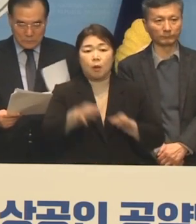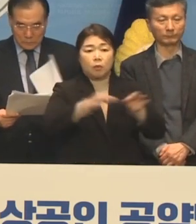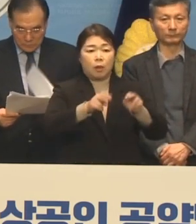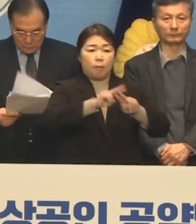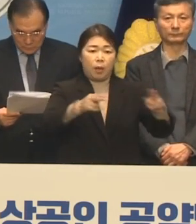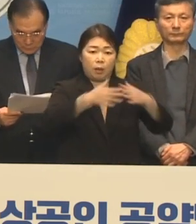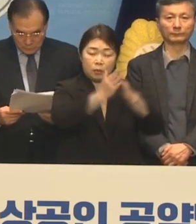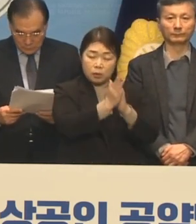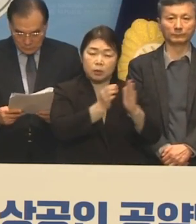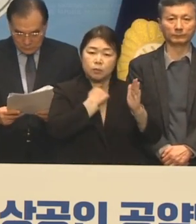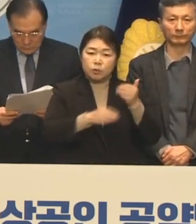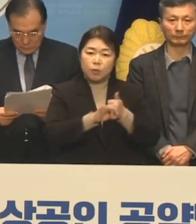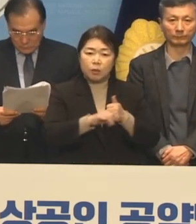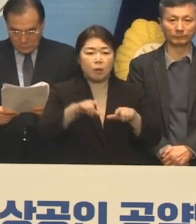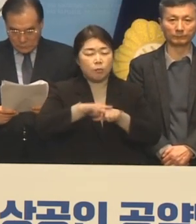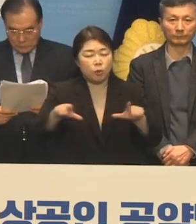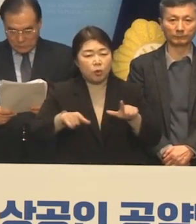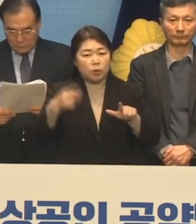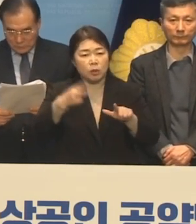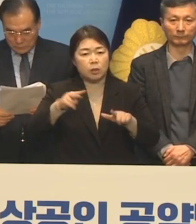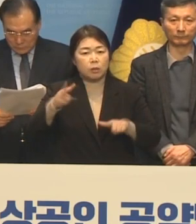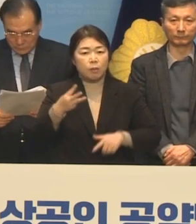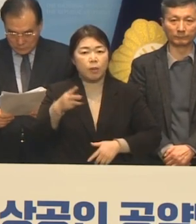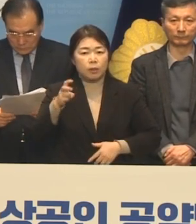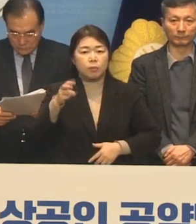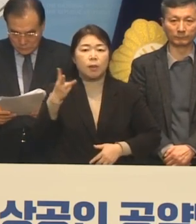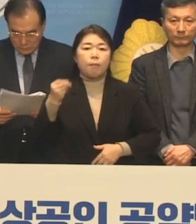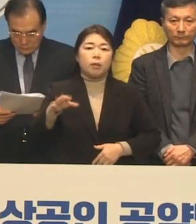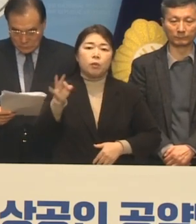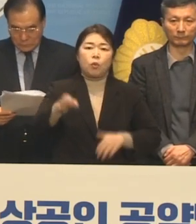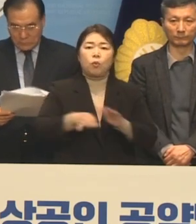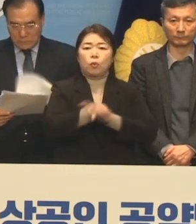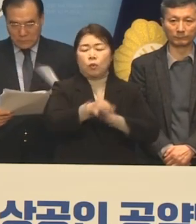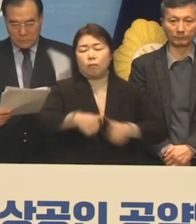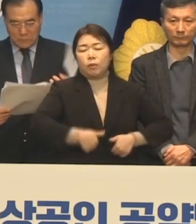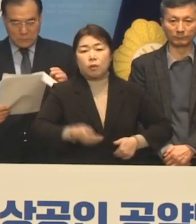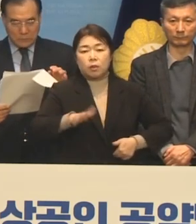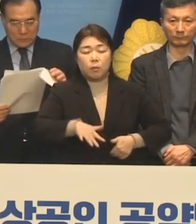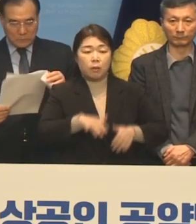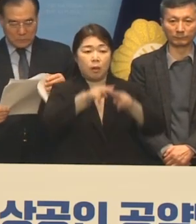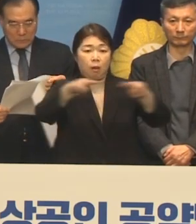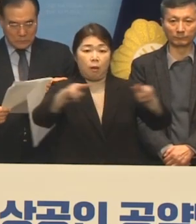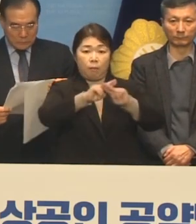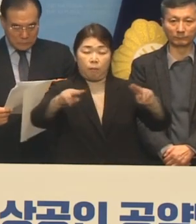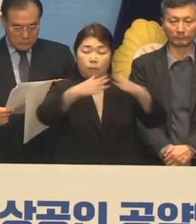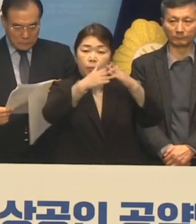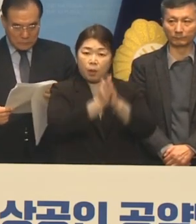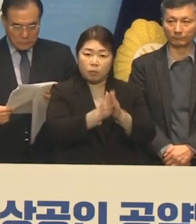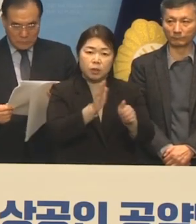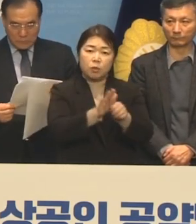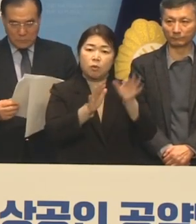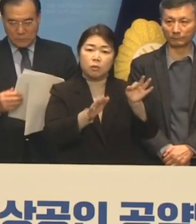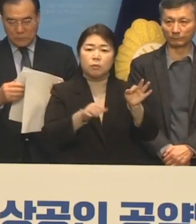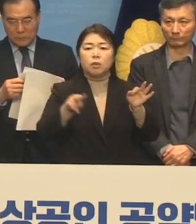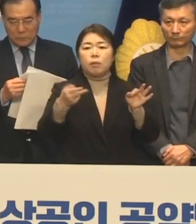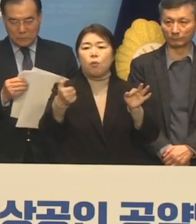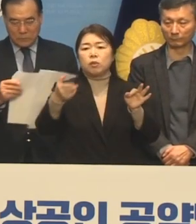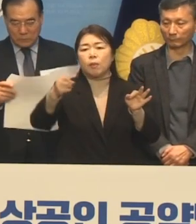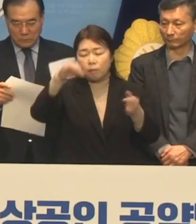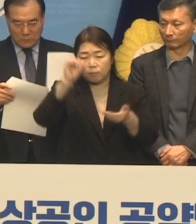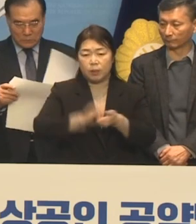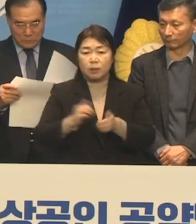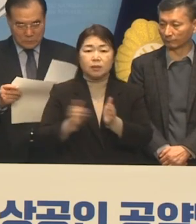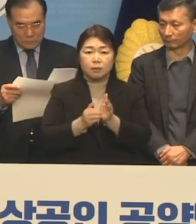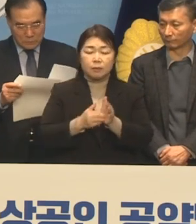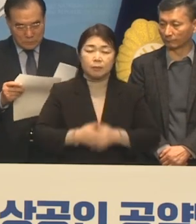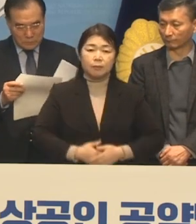비용은 평균 약 2,323만 원에 달하지만 폐업 지원금은 최대 250만 원에 불과합니다.